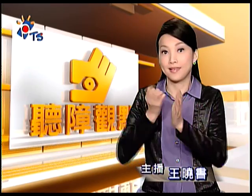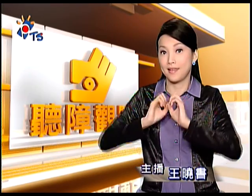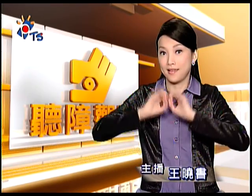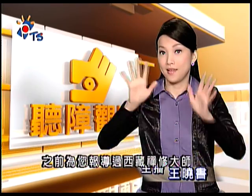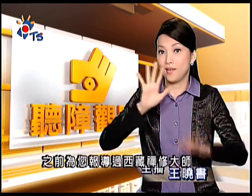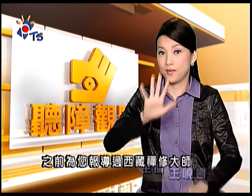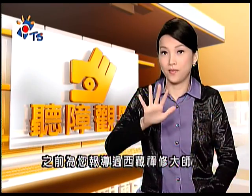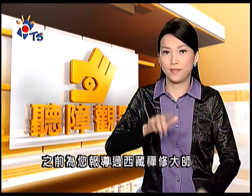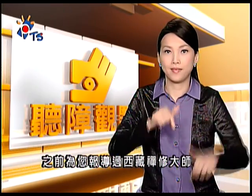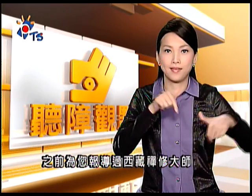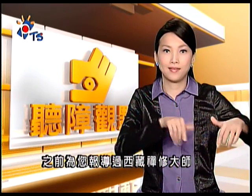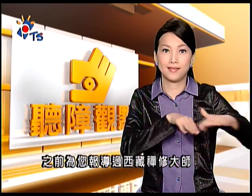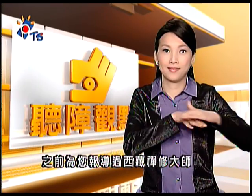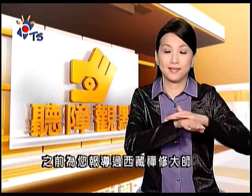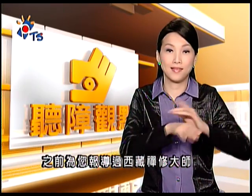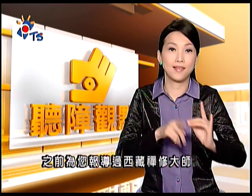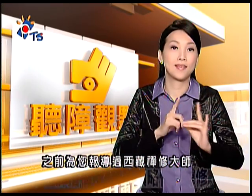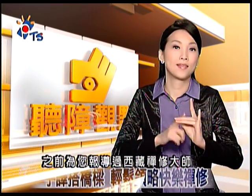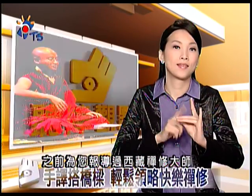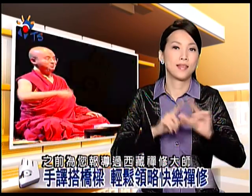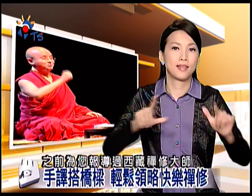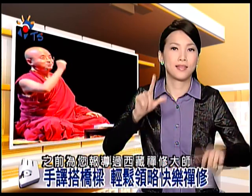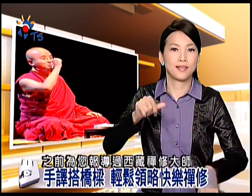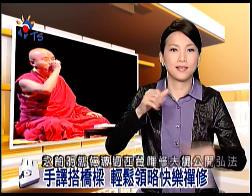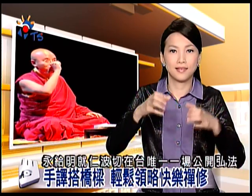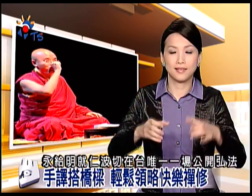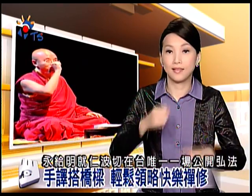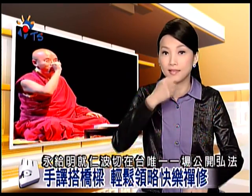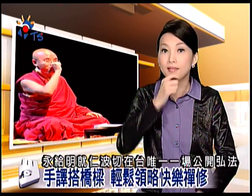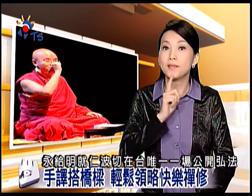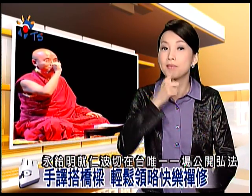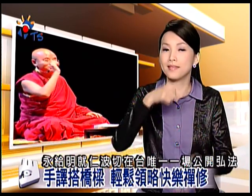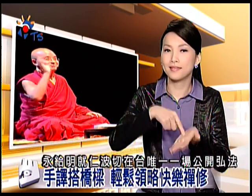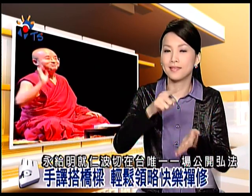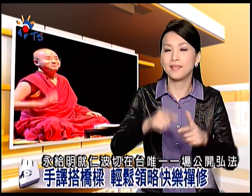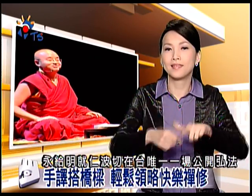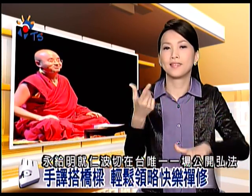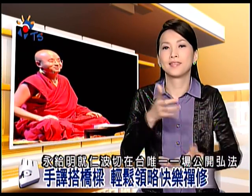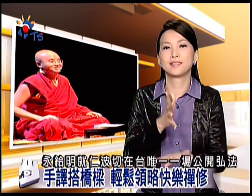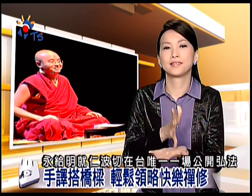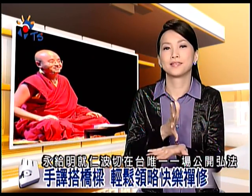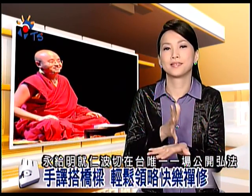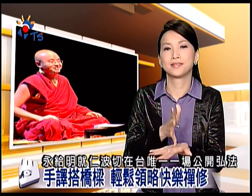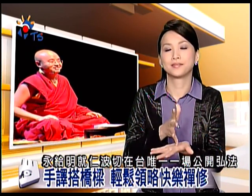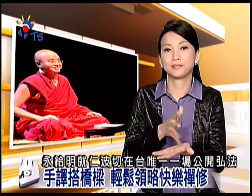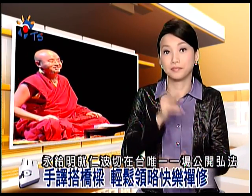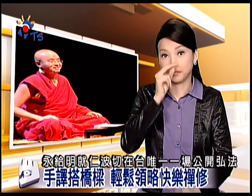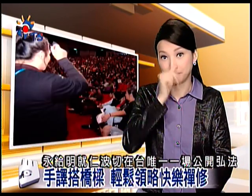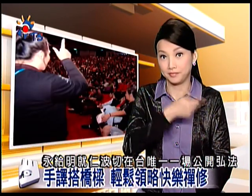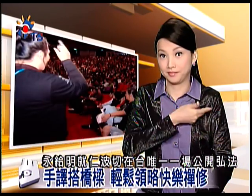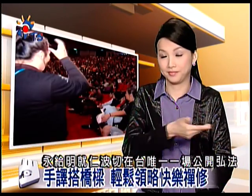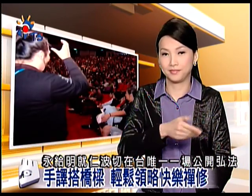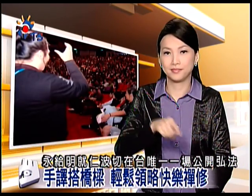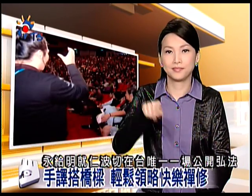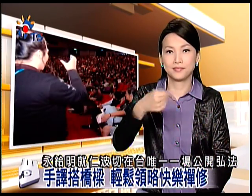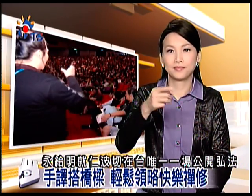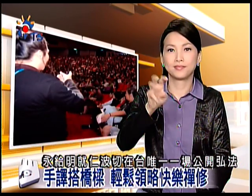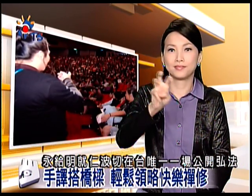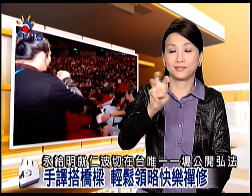之前为您报道过西藏禅修大师勇给明就仁波切在台唯一一场公开弘法，特